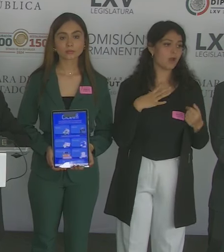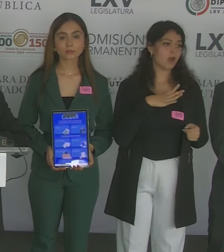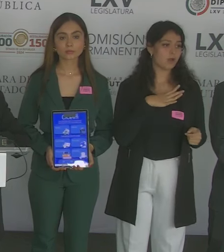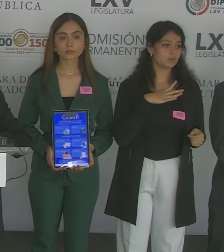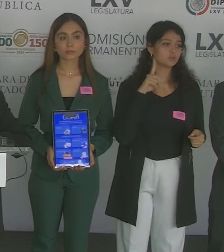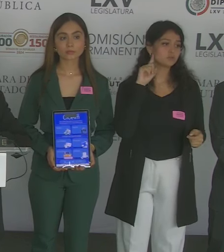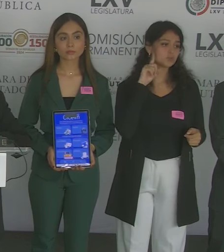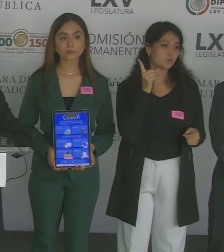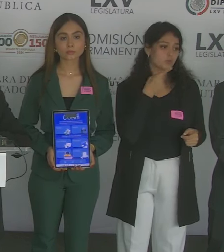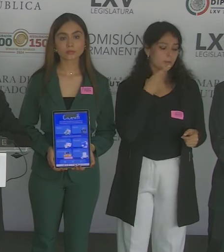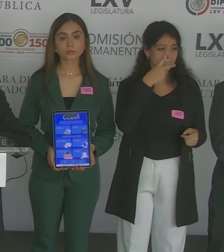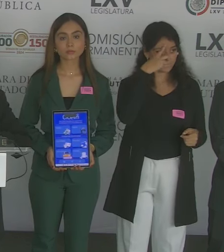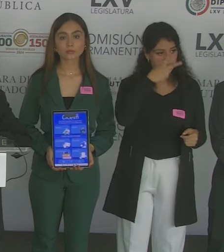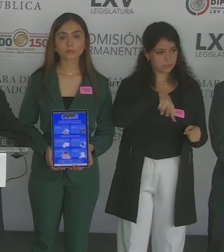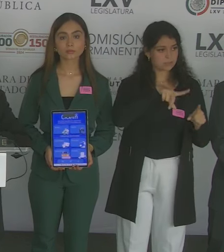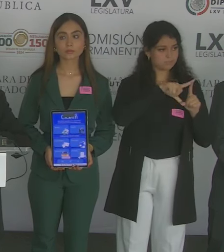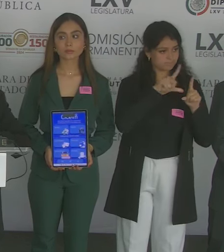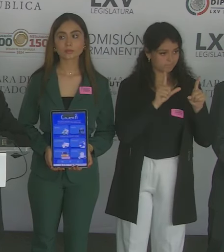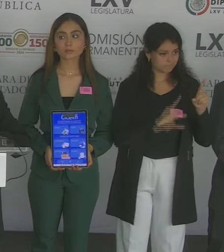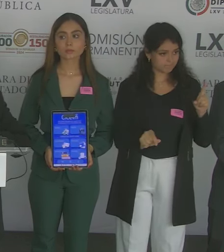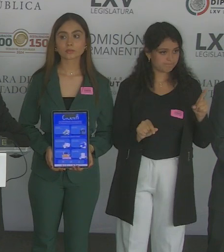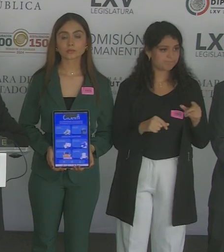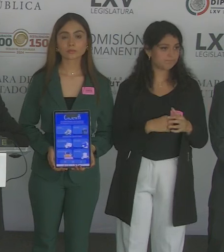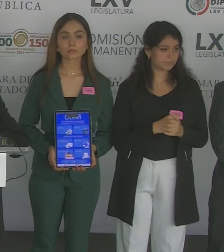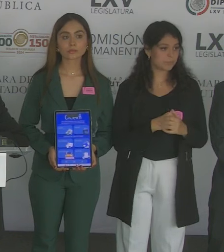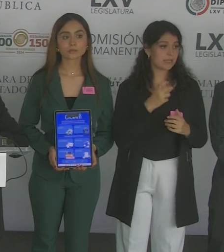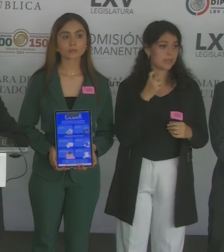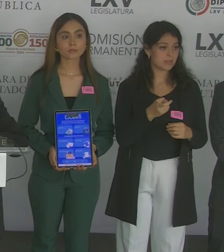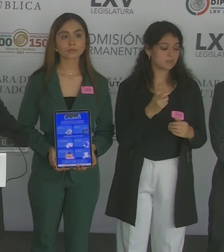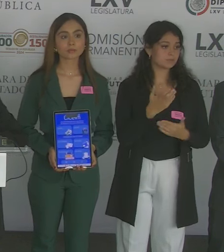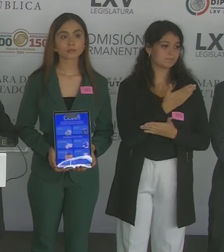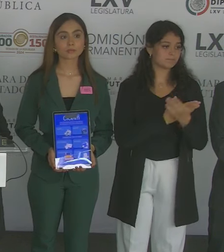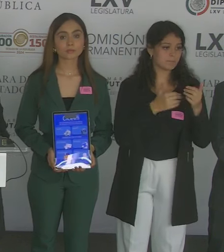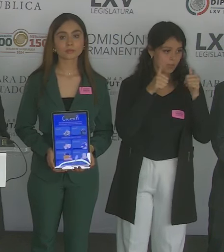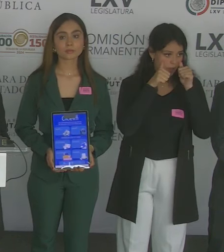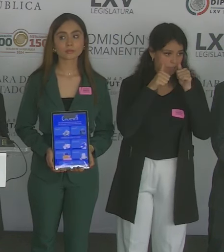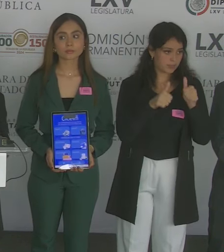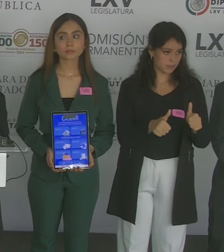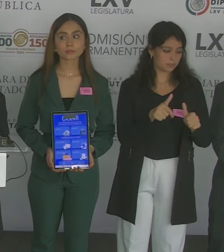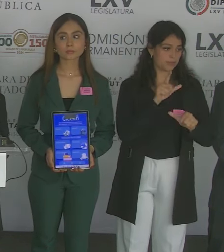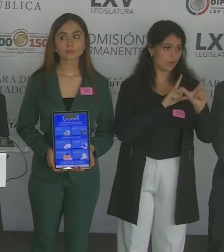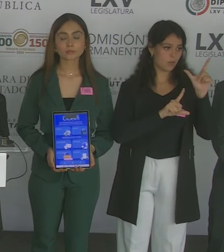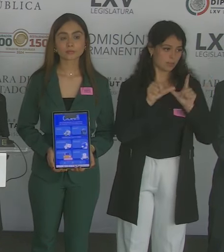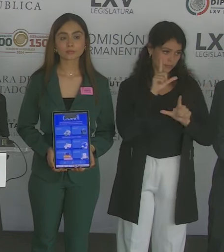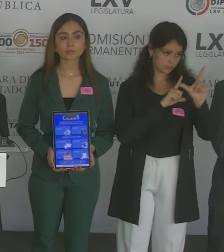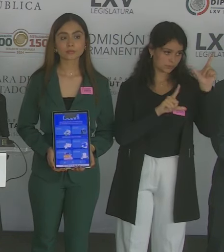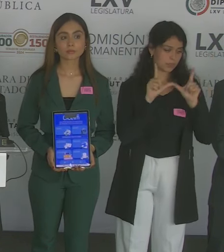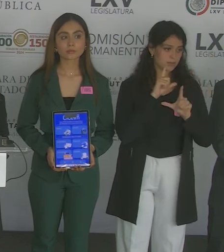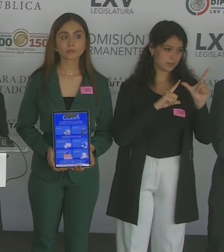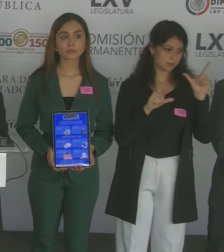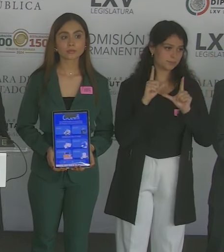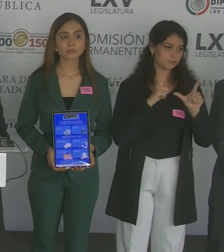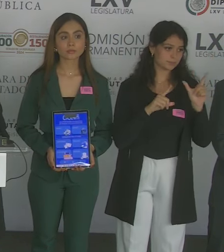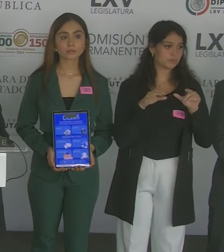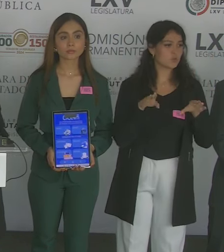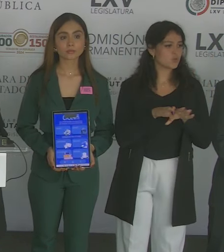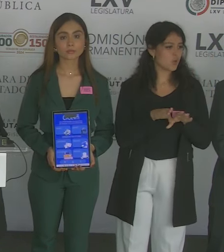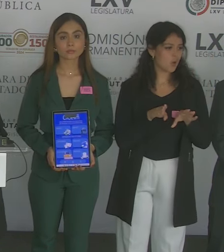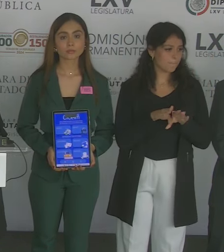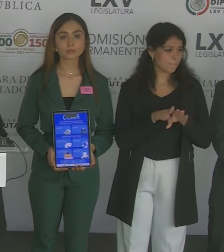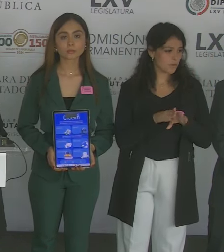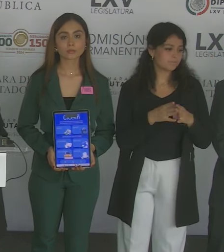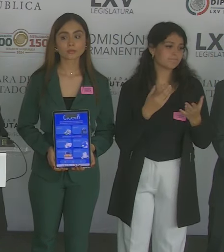República Mexicana y prestar servicio en lengua de señas eh Como un